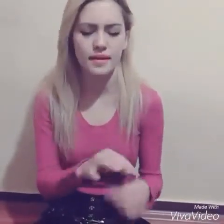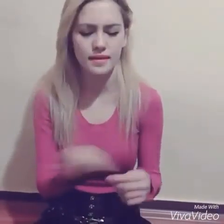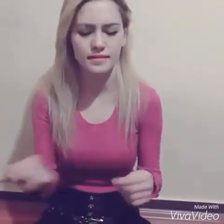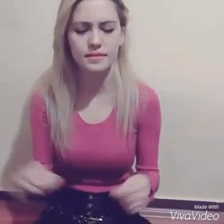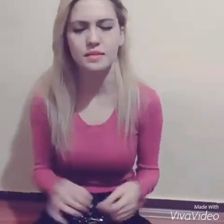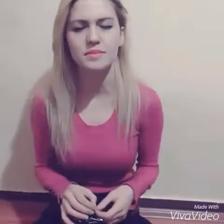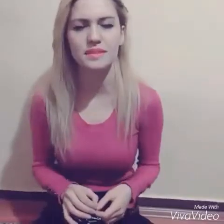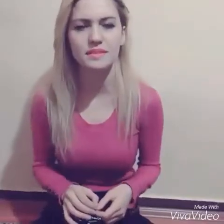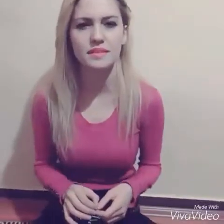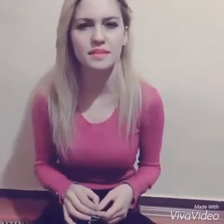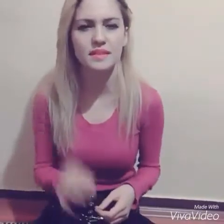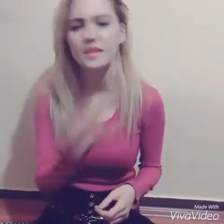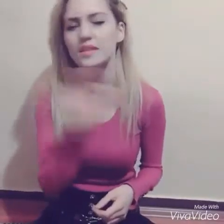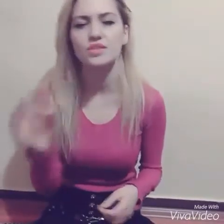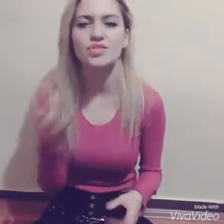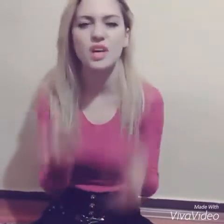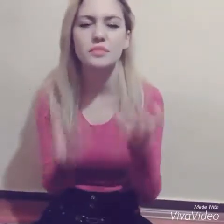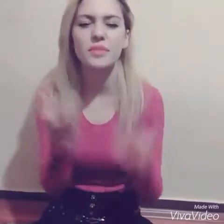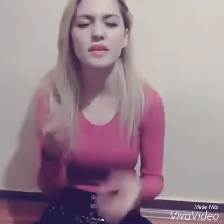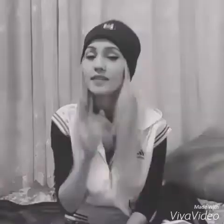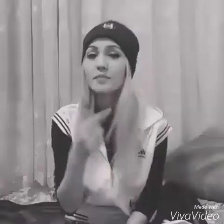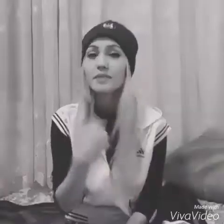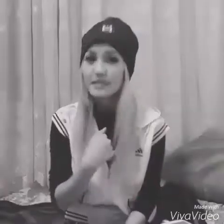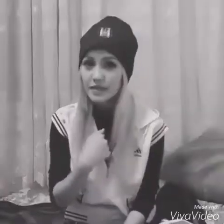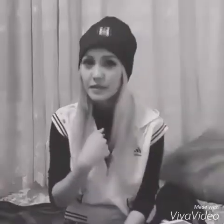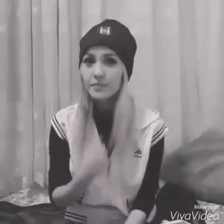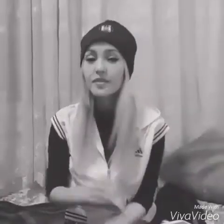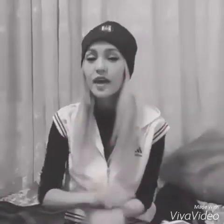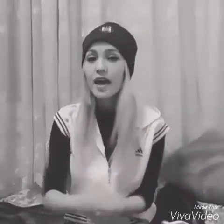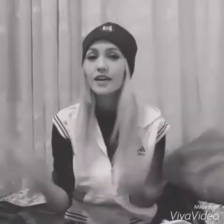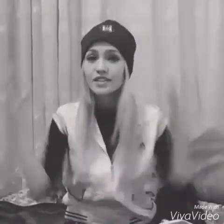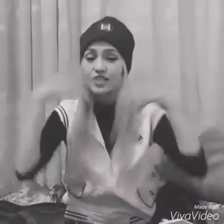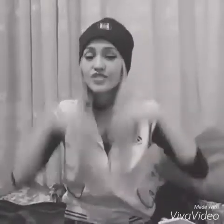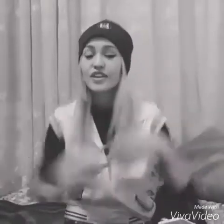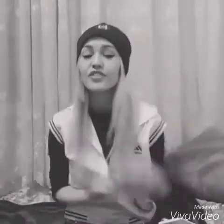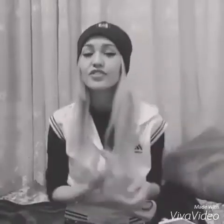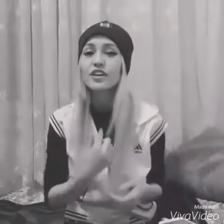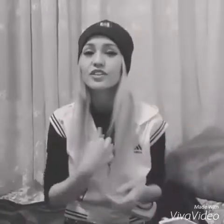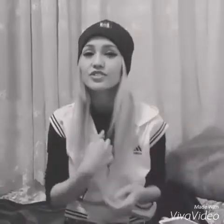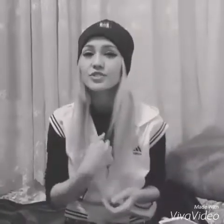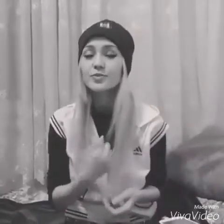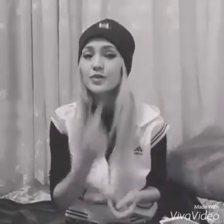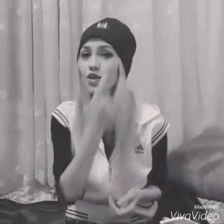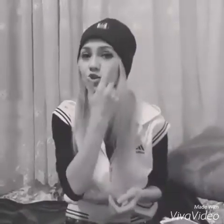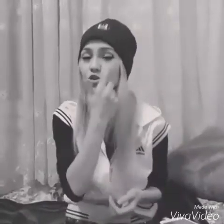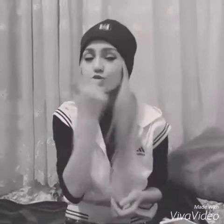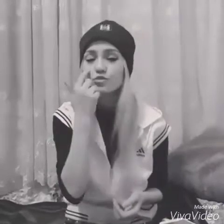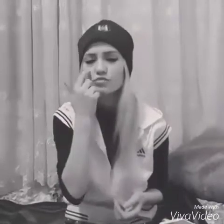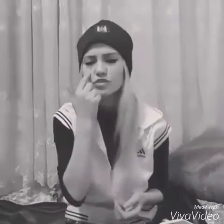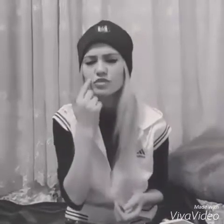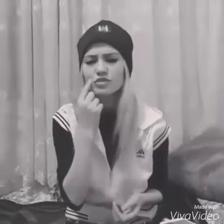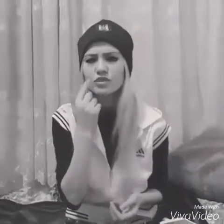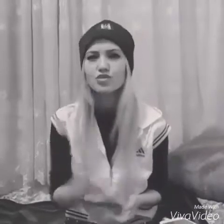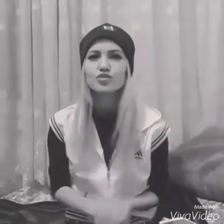Sen kibritin yanmıyor. Benim her gece efkarım, gözümdeki